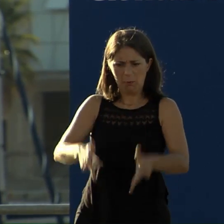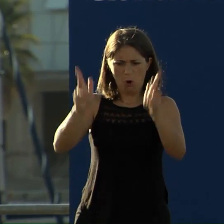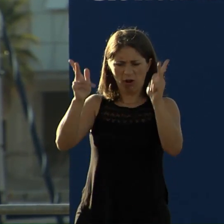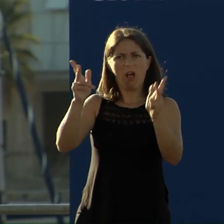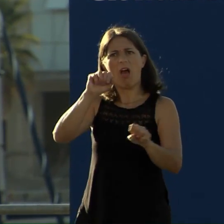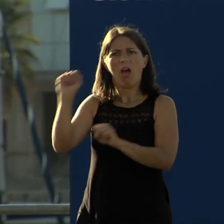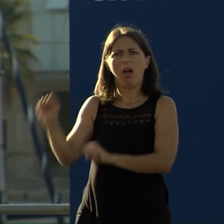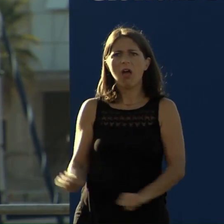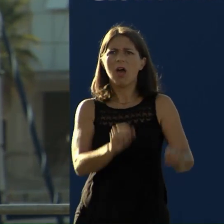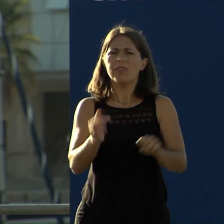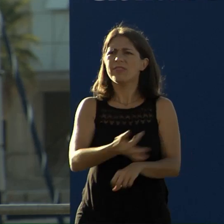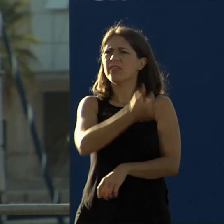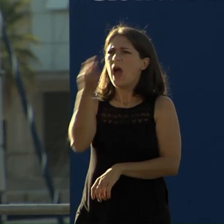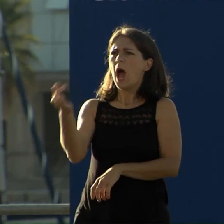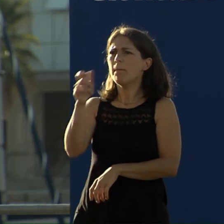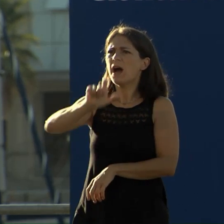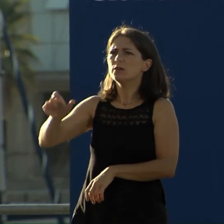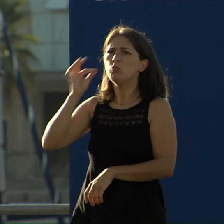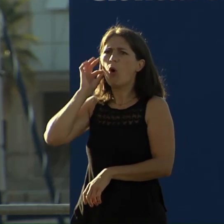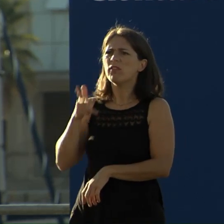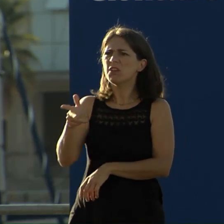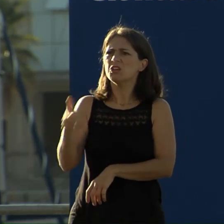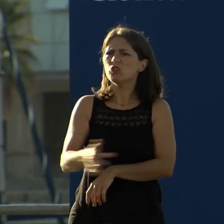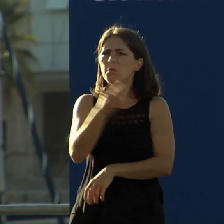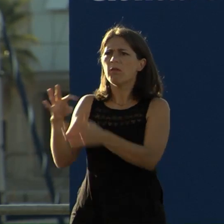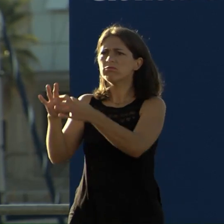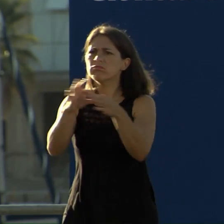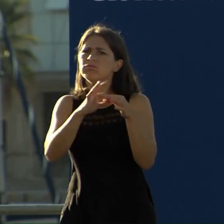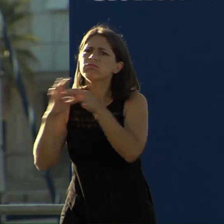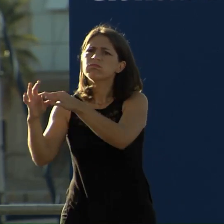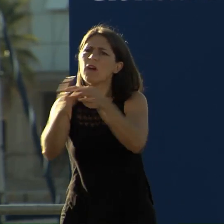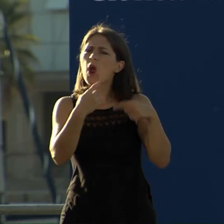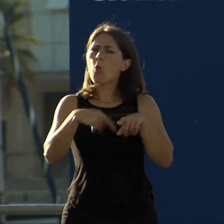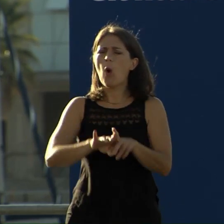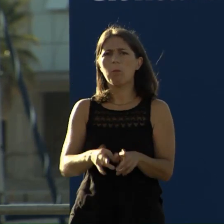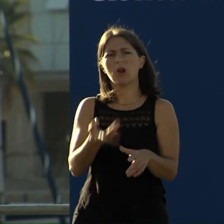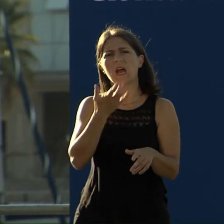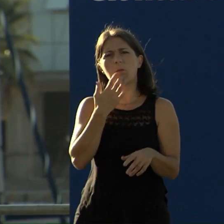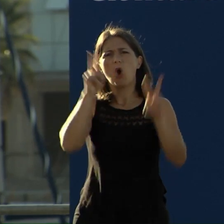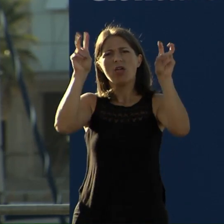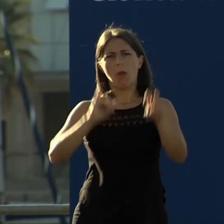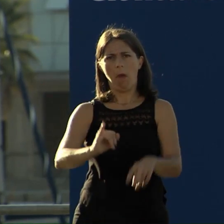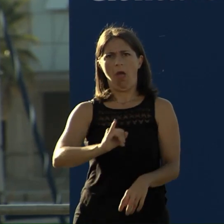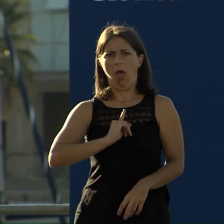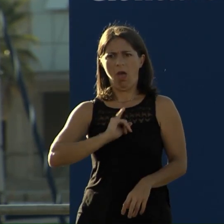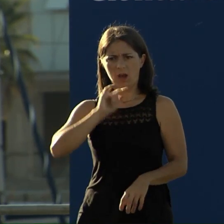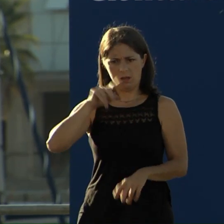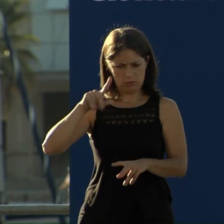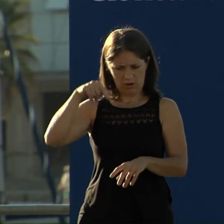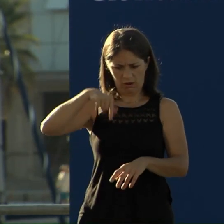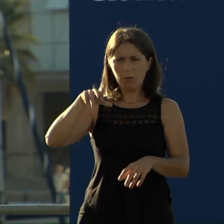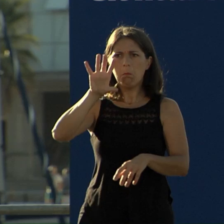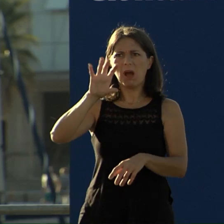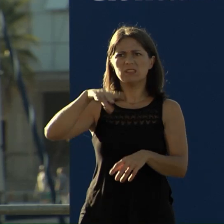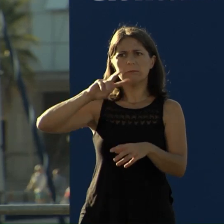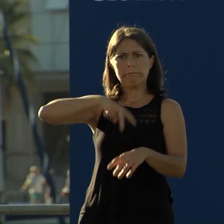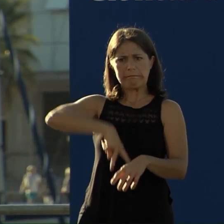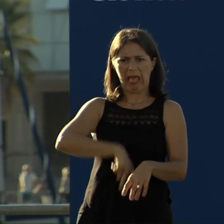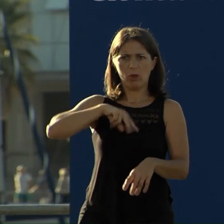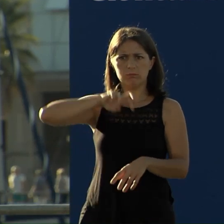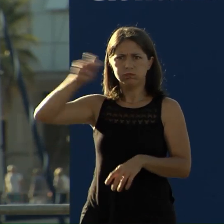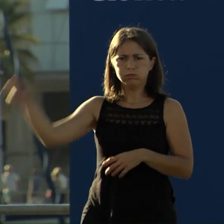derechos de la mujer y la fraternidad. Cuando hablamos de identidades nacionales de este país plurinacional. ¿Y sabéis la mejor prueba